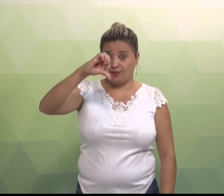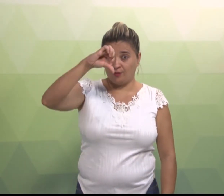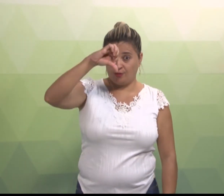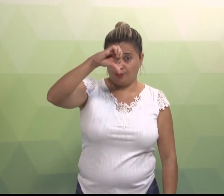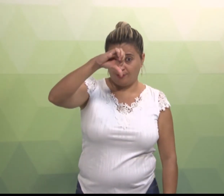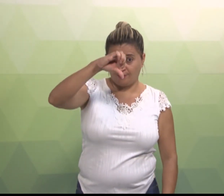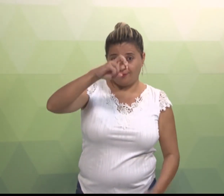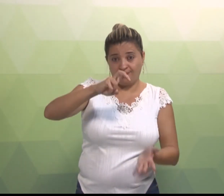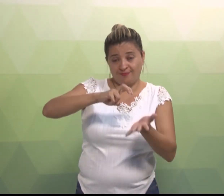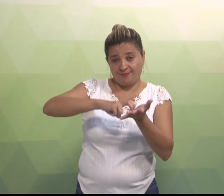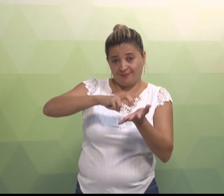9 horas, no caso da manhã.